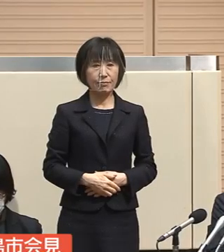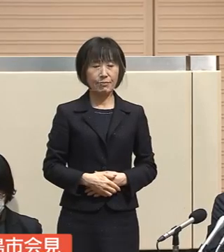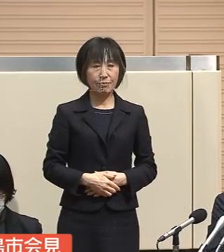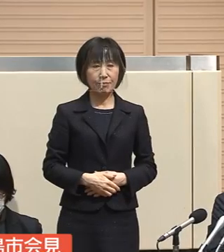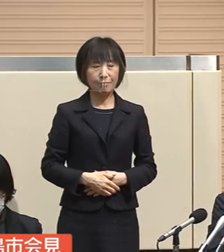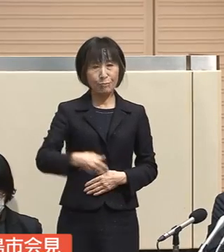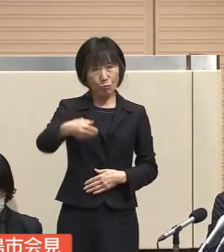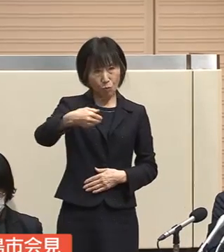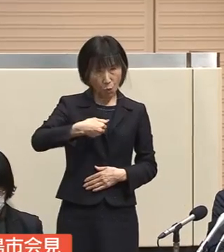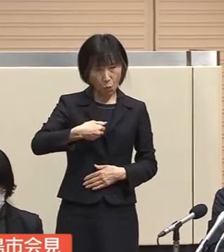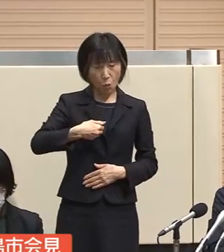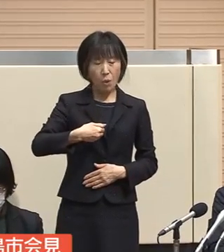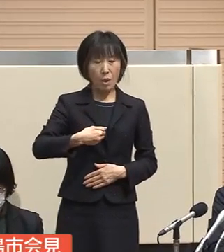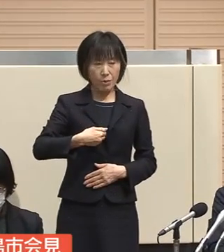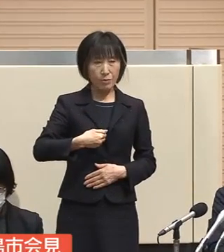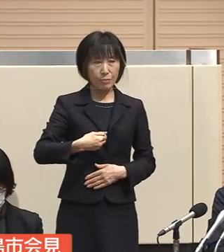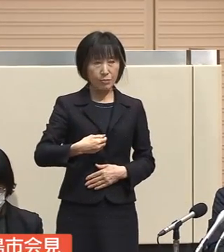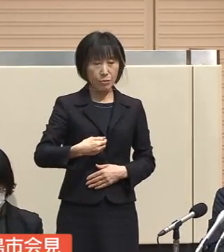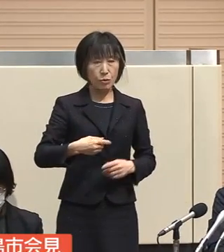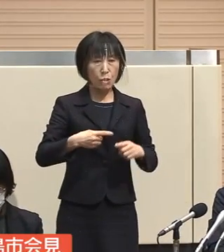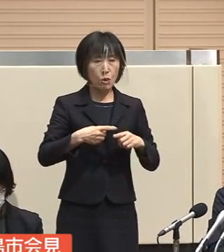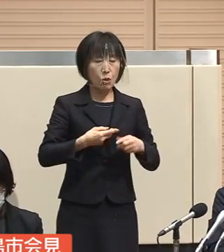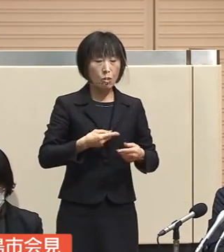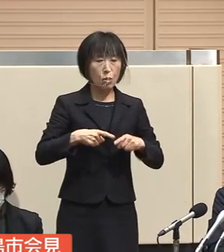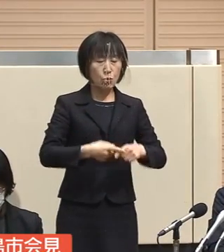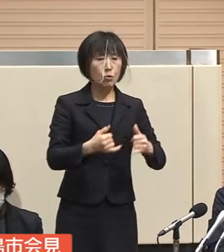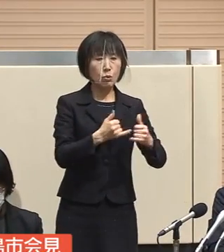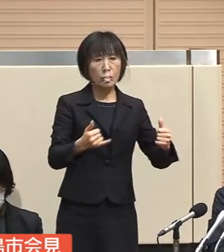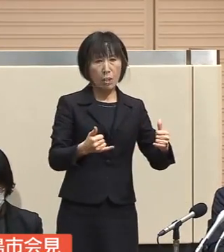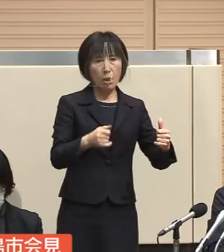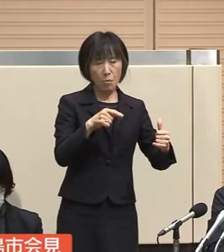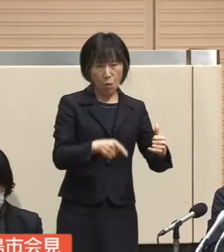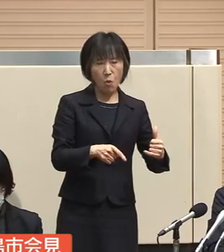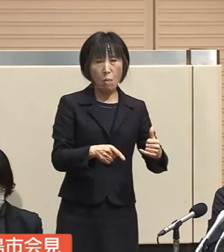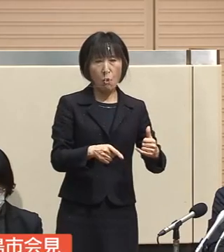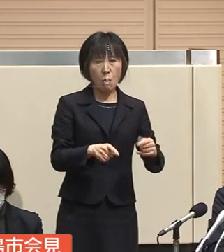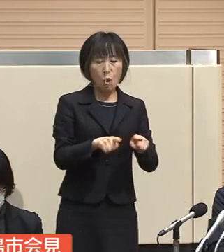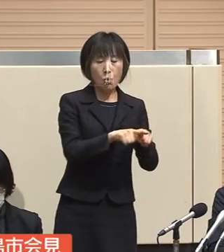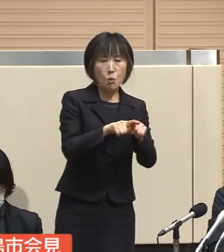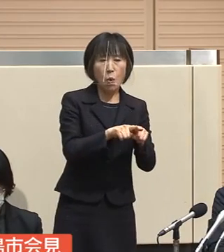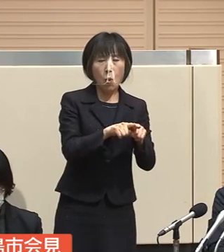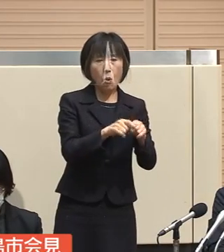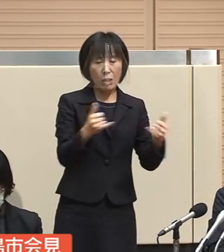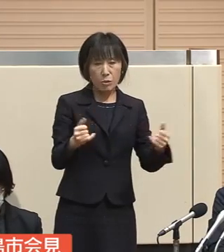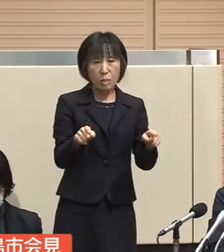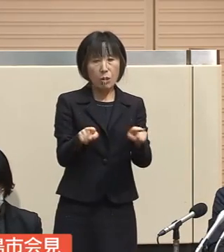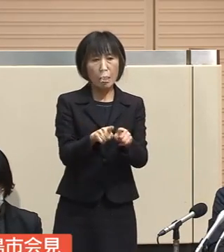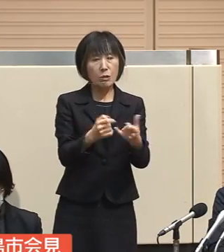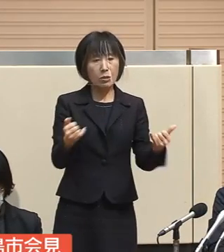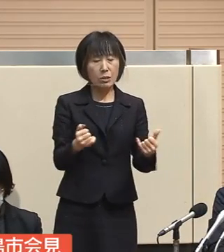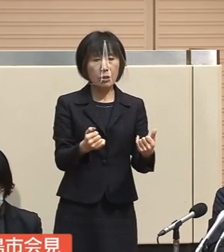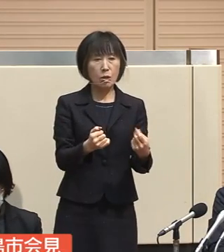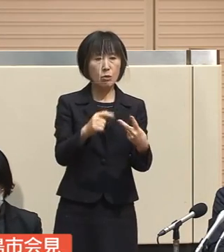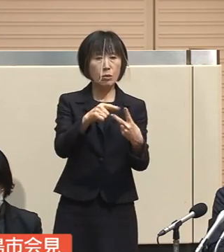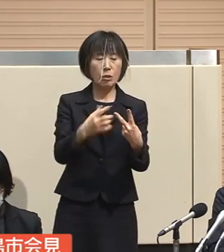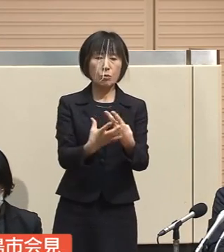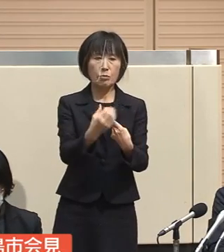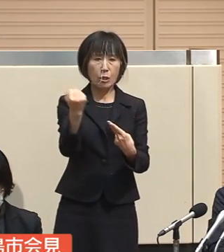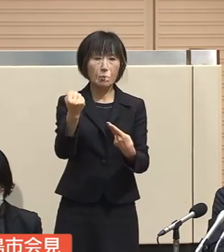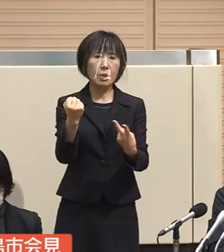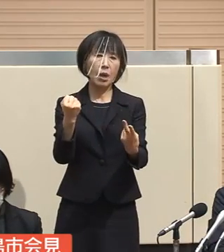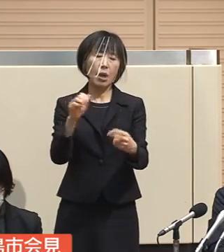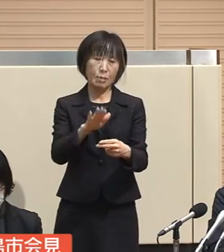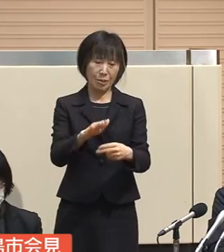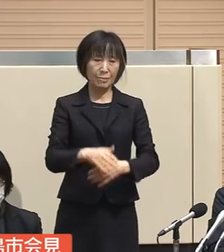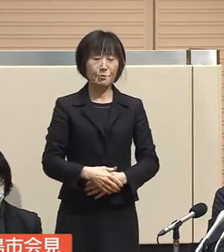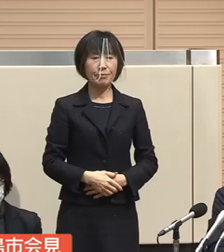入所者の方は16人は全員濃厚接触者、 これはもう濃厚接触者と接触者両方です。 これも両方、 はい、両方です。はい、 打ち上